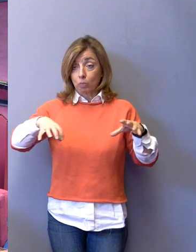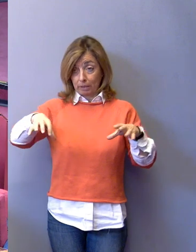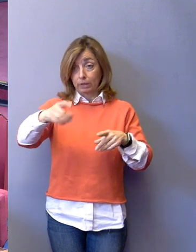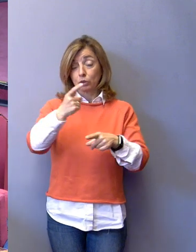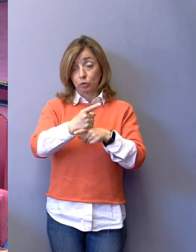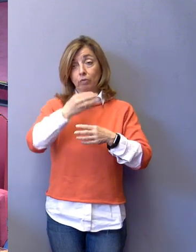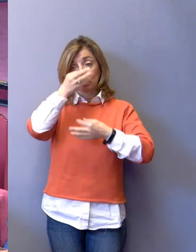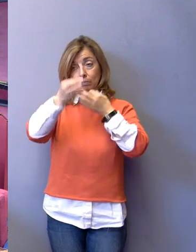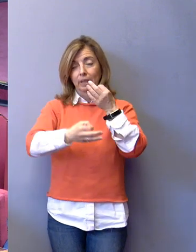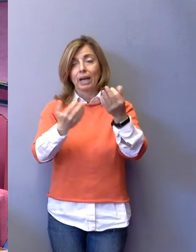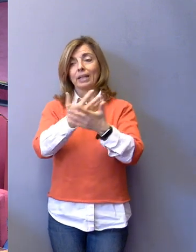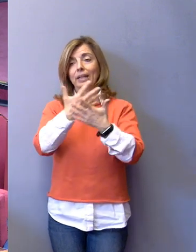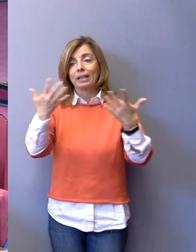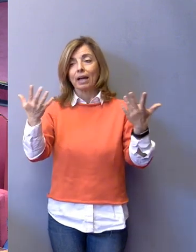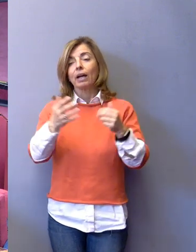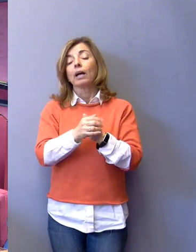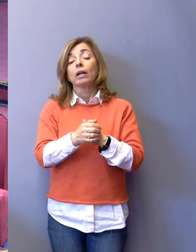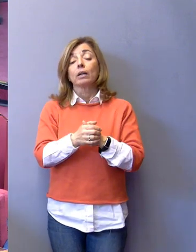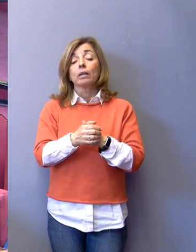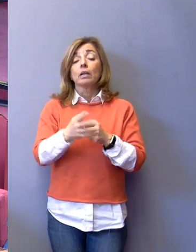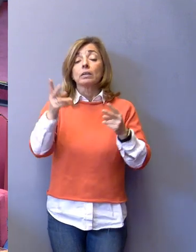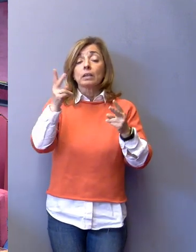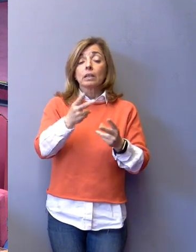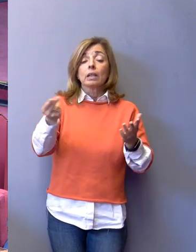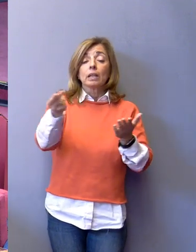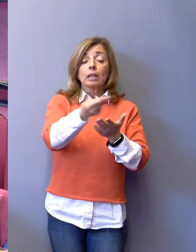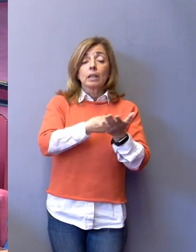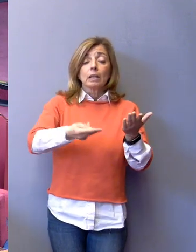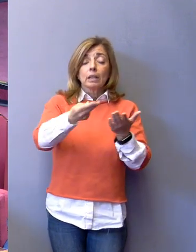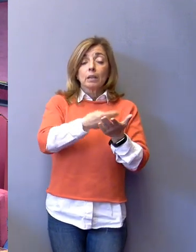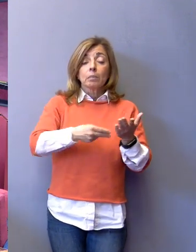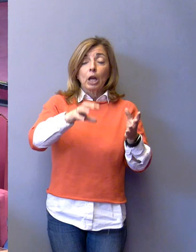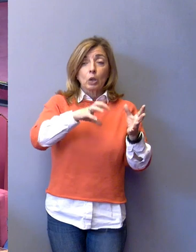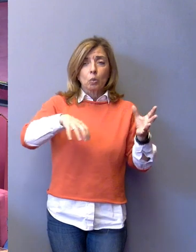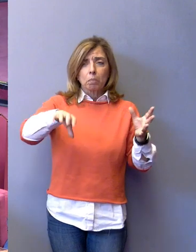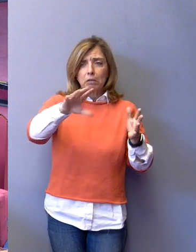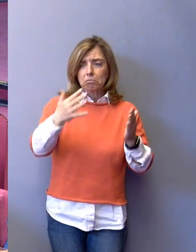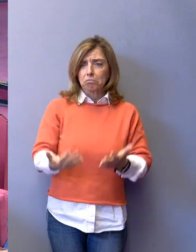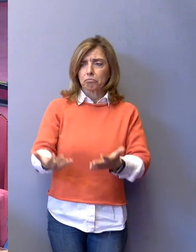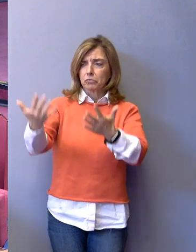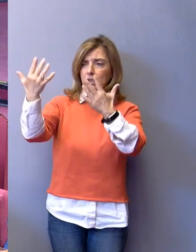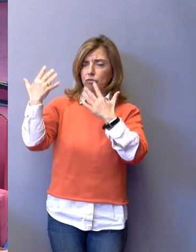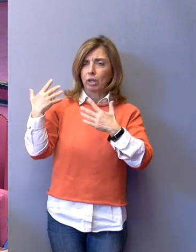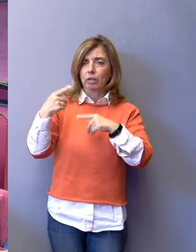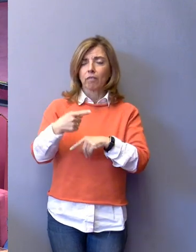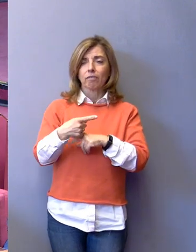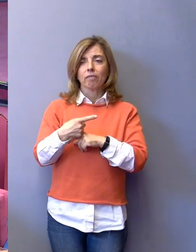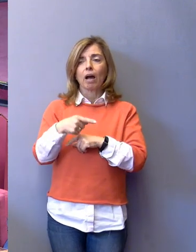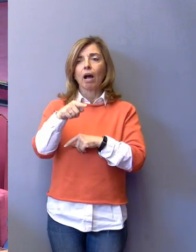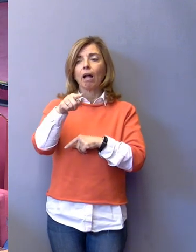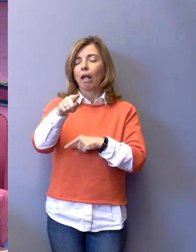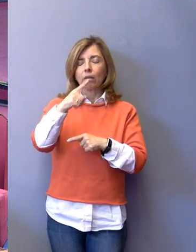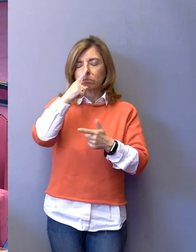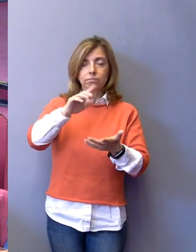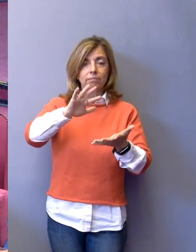che quel piano urbanistico su cui c'è stato circa di 10 anni fa non è più il vostro riferimento non avendo questo coraggio